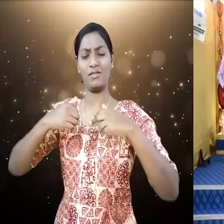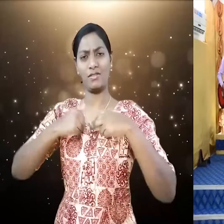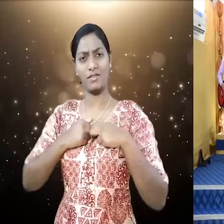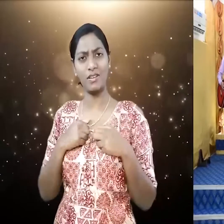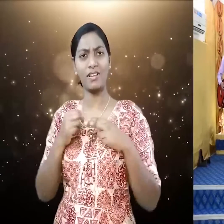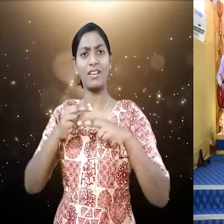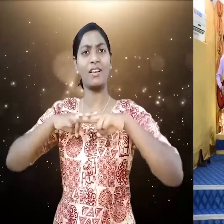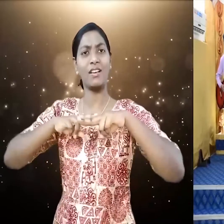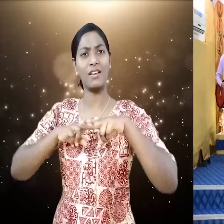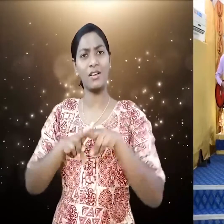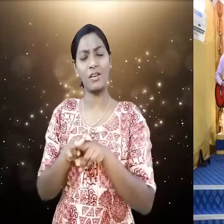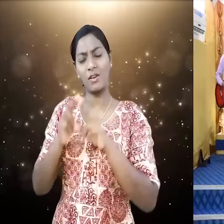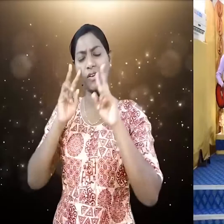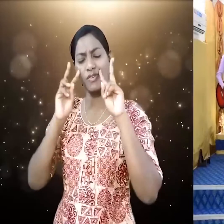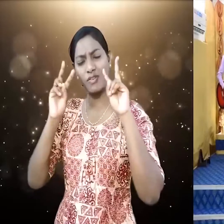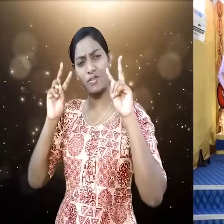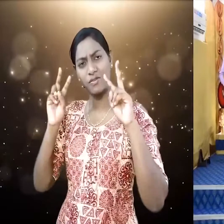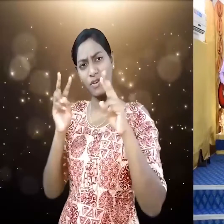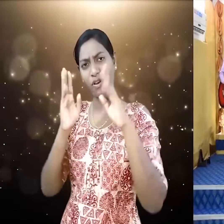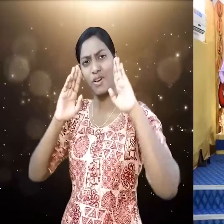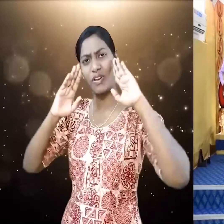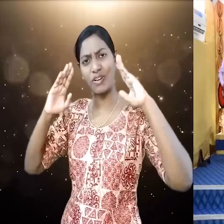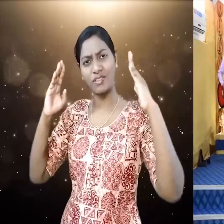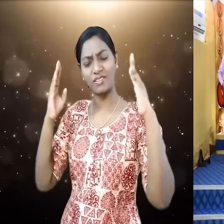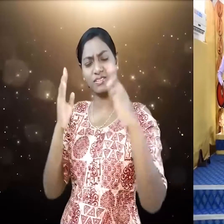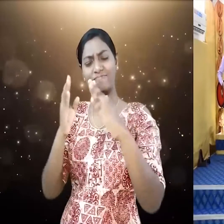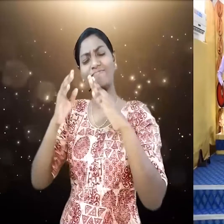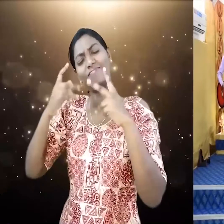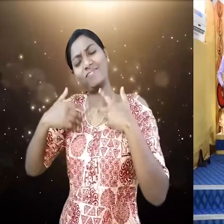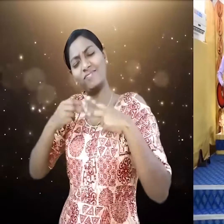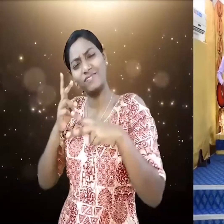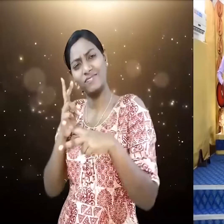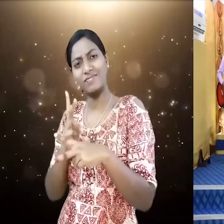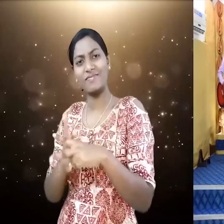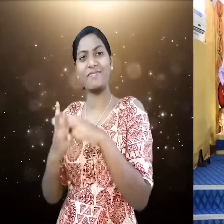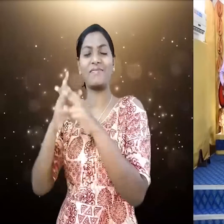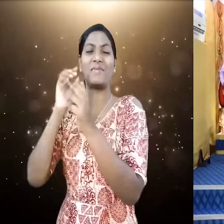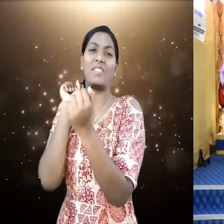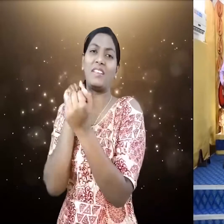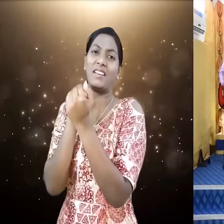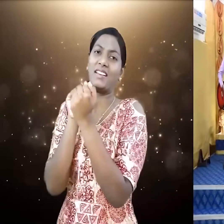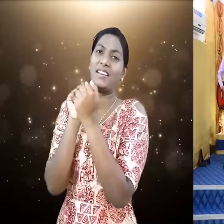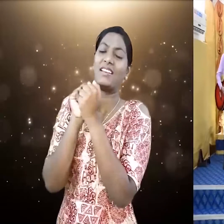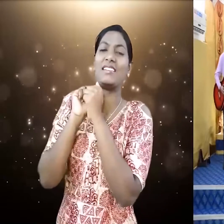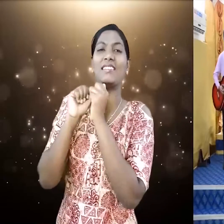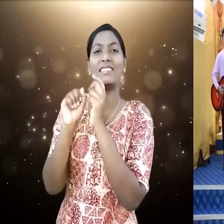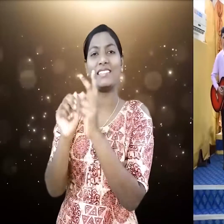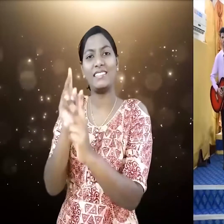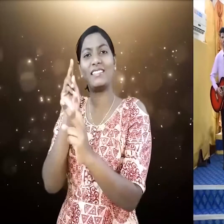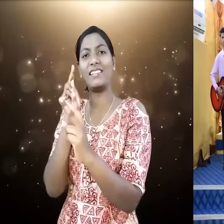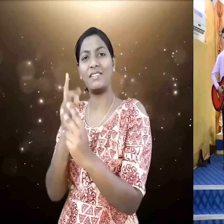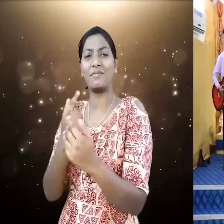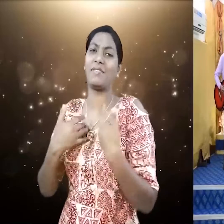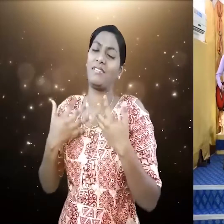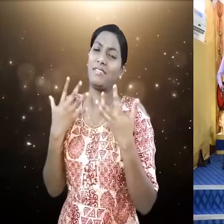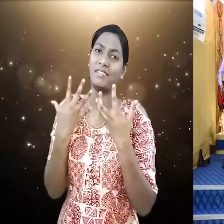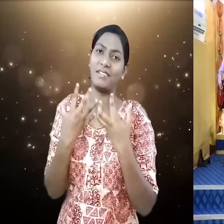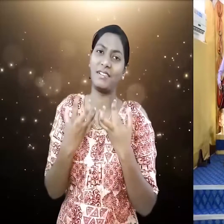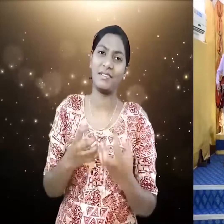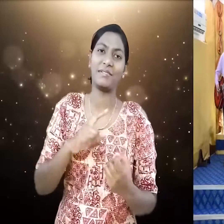अपने आप को तुझको दूं यही मैं रहना चाहूं